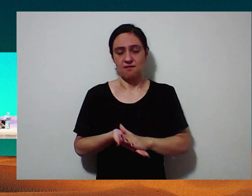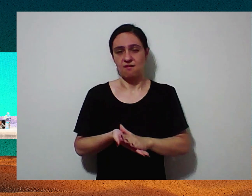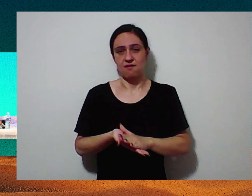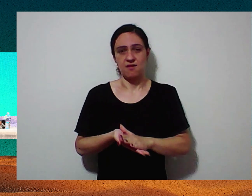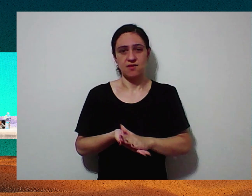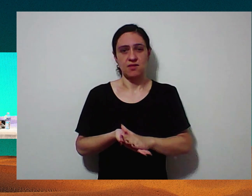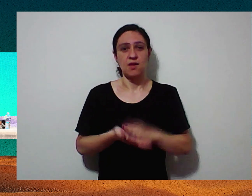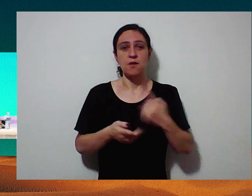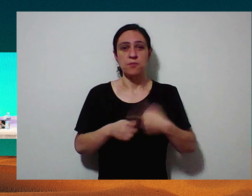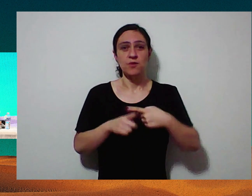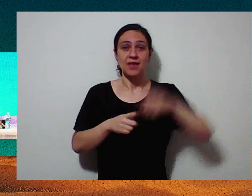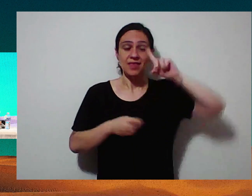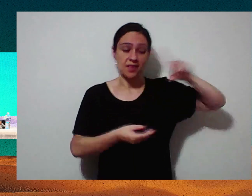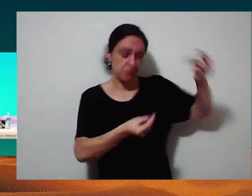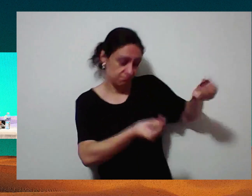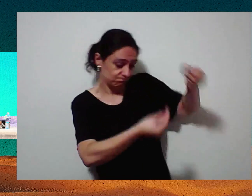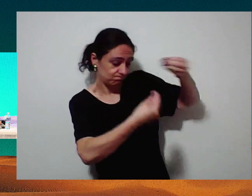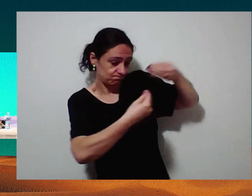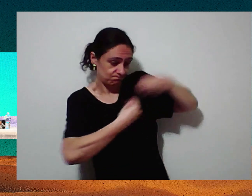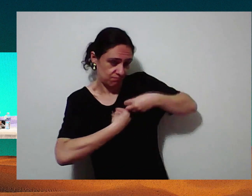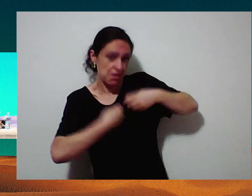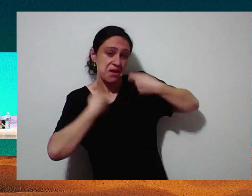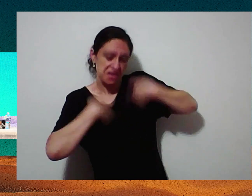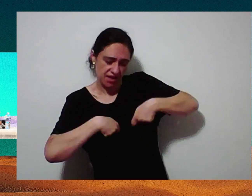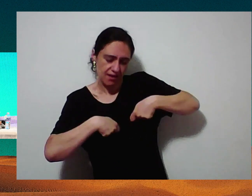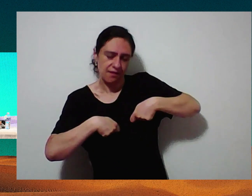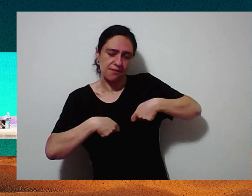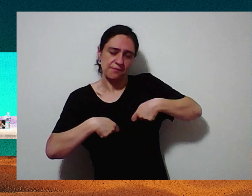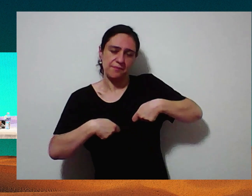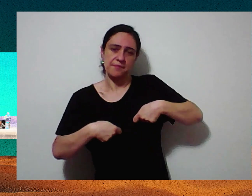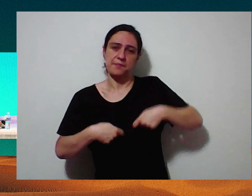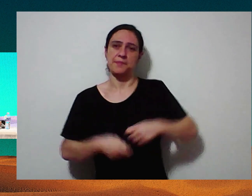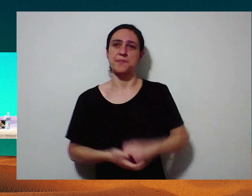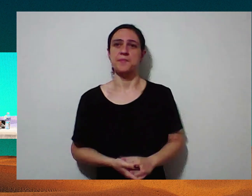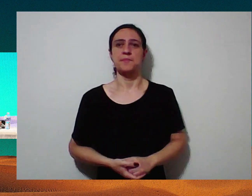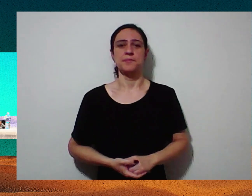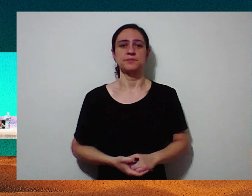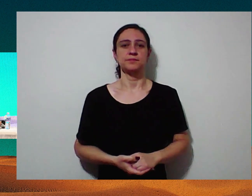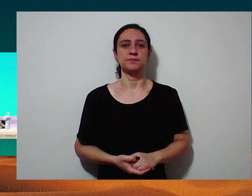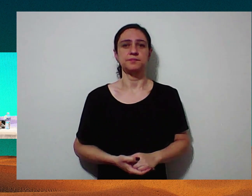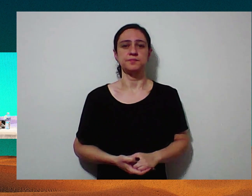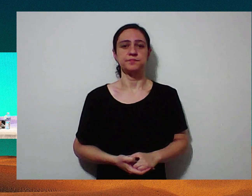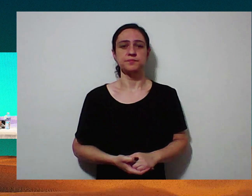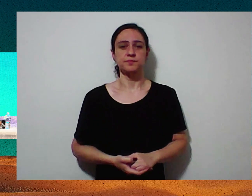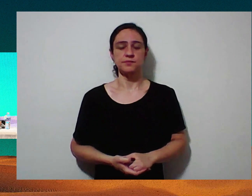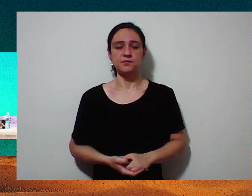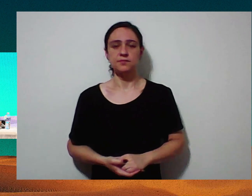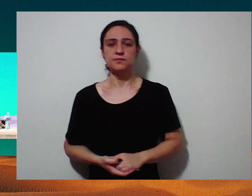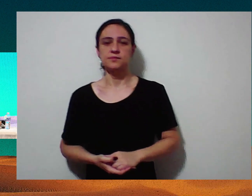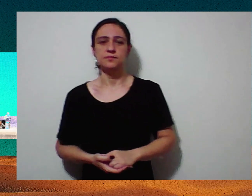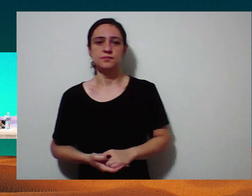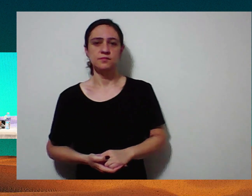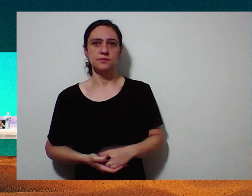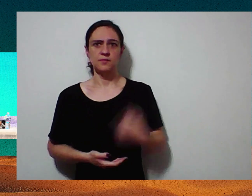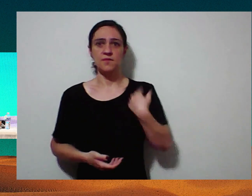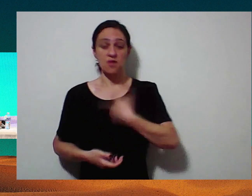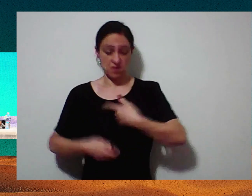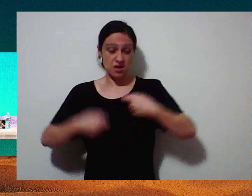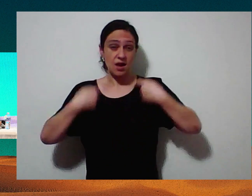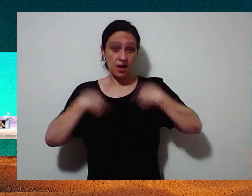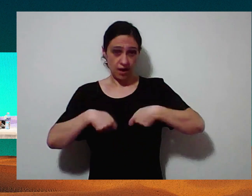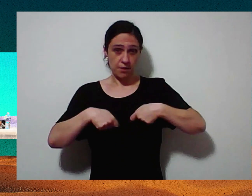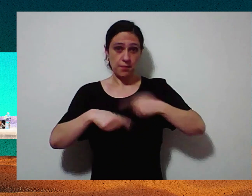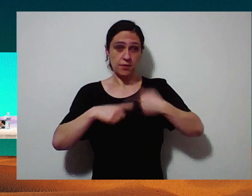suficiência vem de Deus. but our sufficiency is from God. A nossa suficiência é o infinito, Our sufficiency